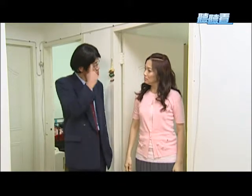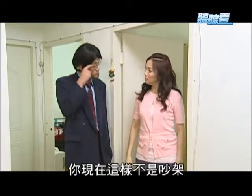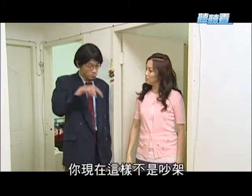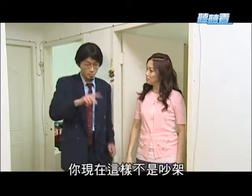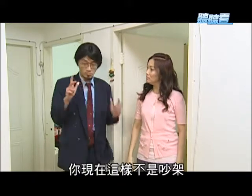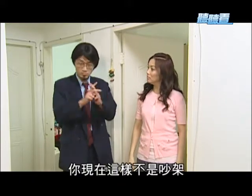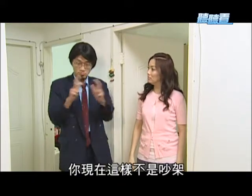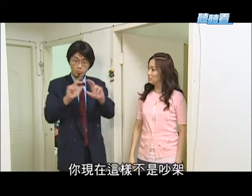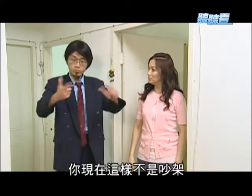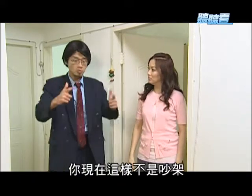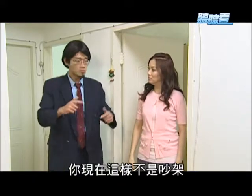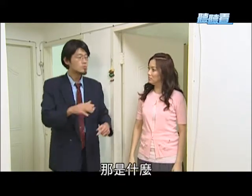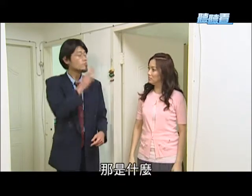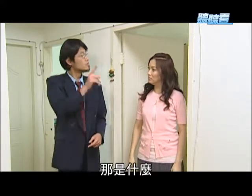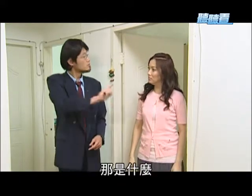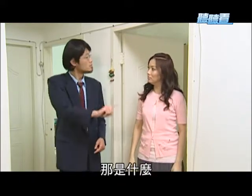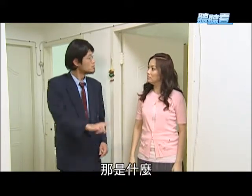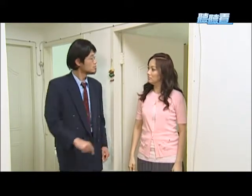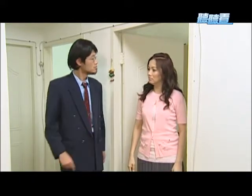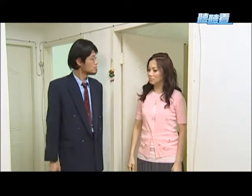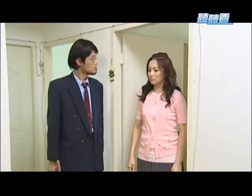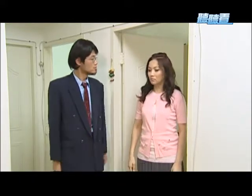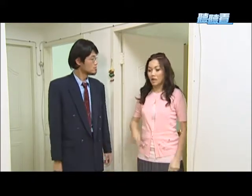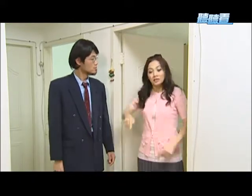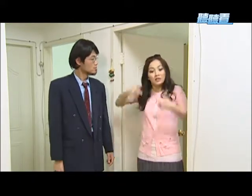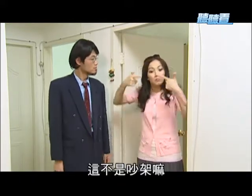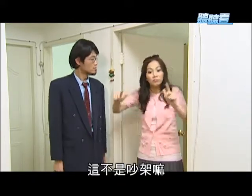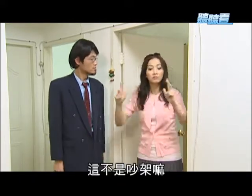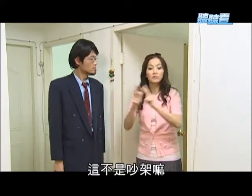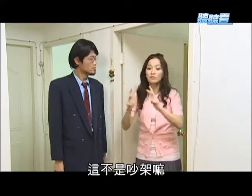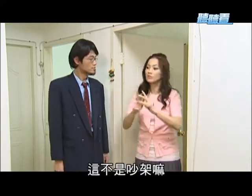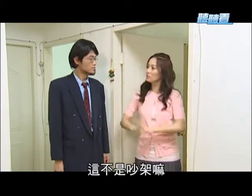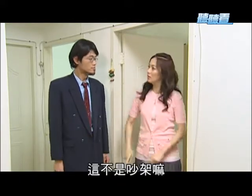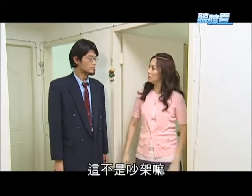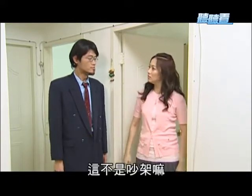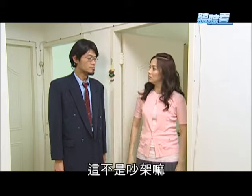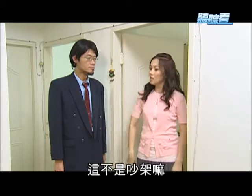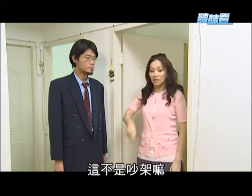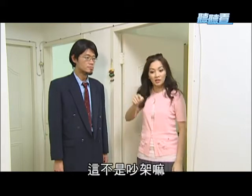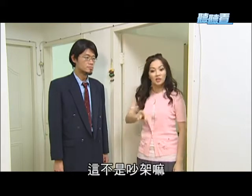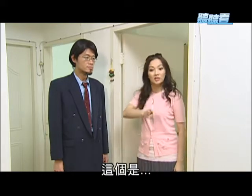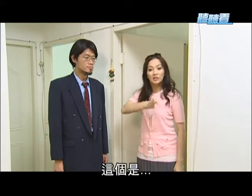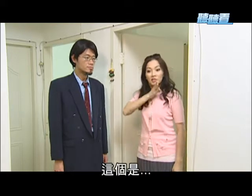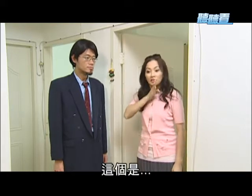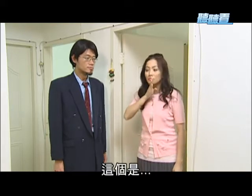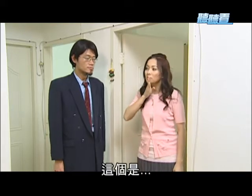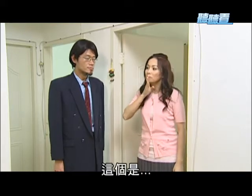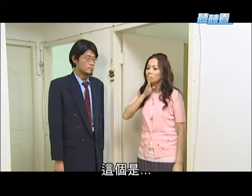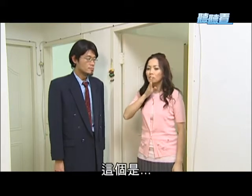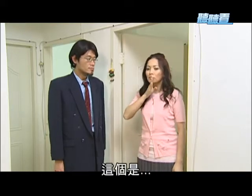在这样不是吵架，那是什么？ 这不是吵架嘛，这个